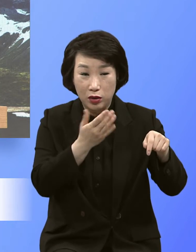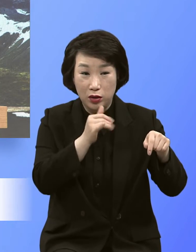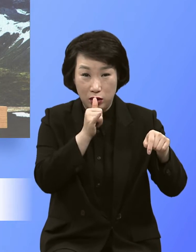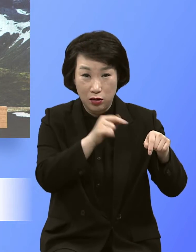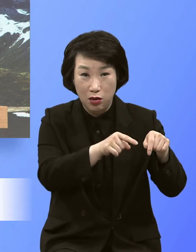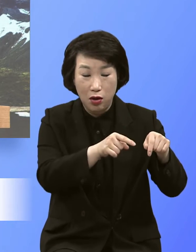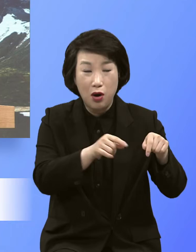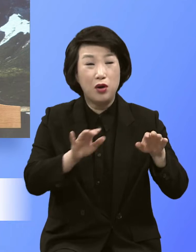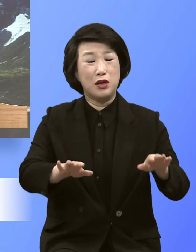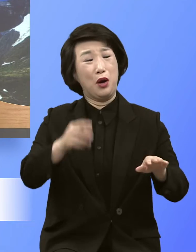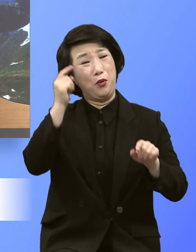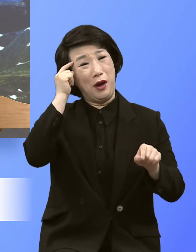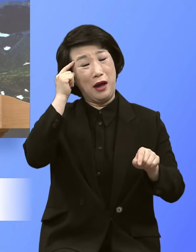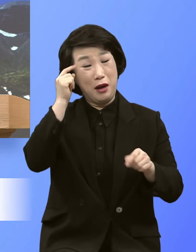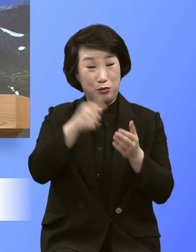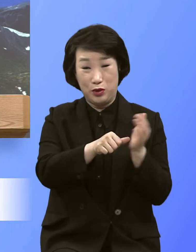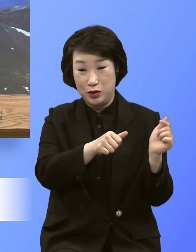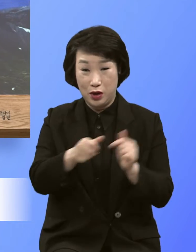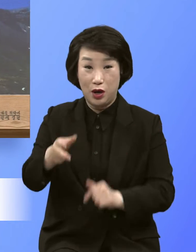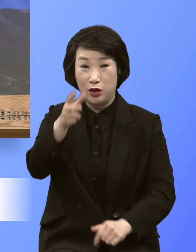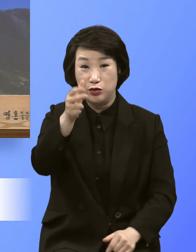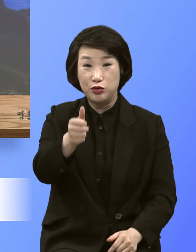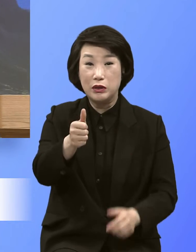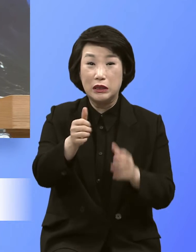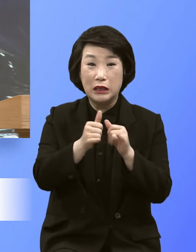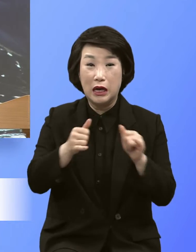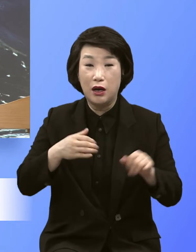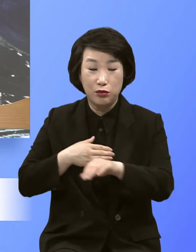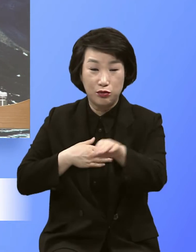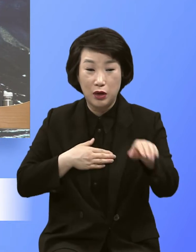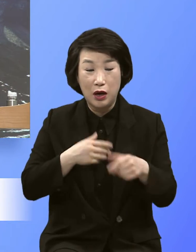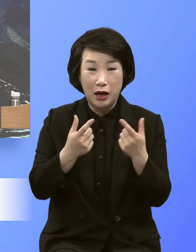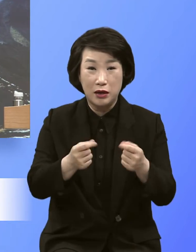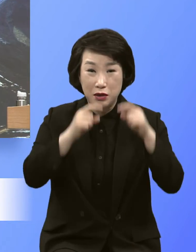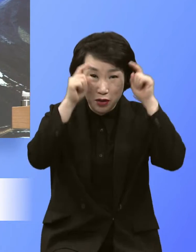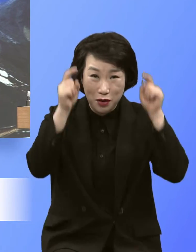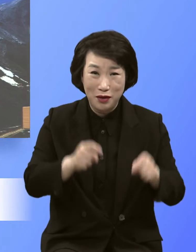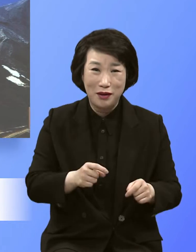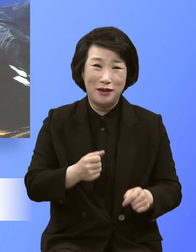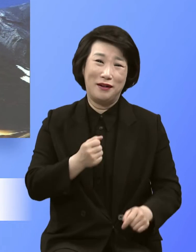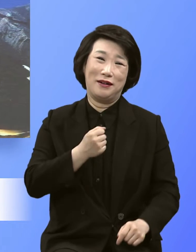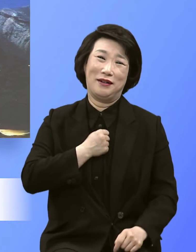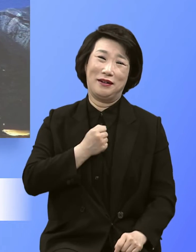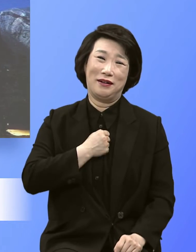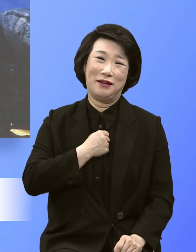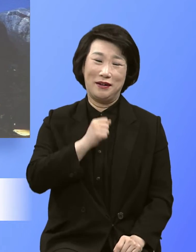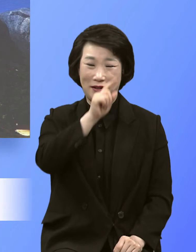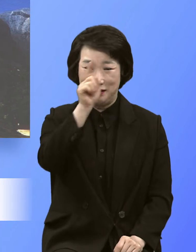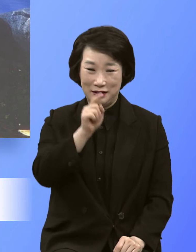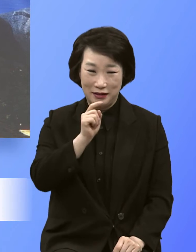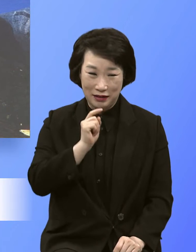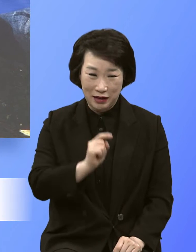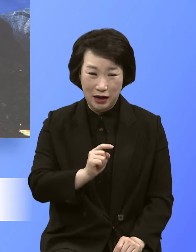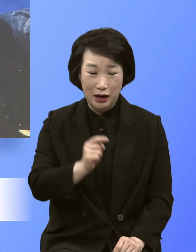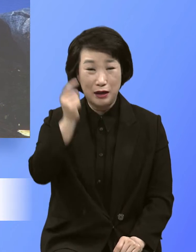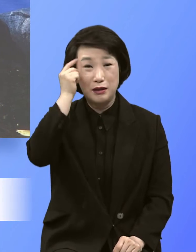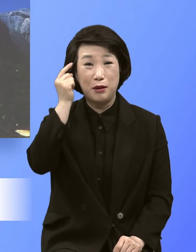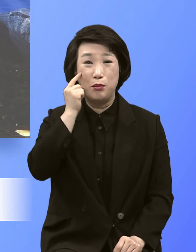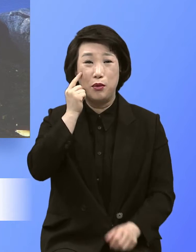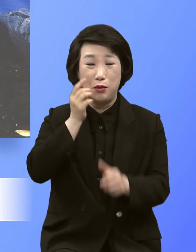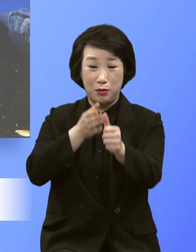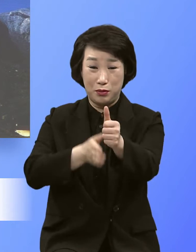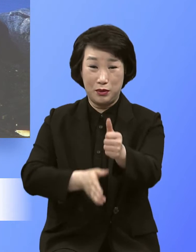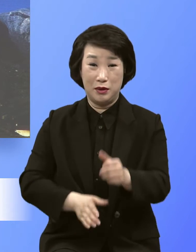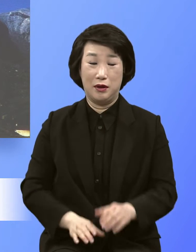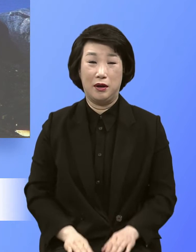어쩌다가 만물의 영장인 인간이 이렇게 어리석을 수 있었는가 한번 생각해 보면